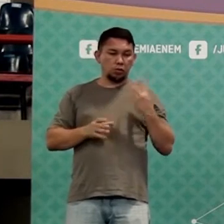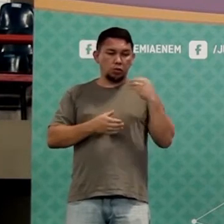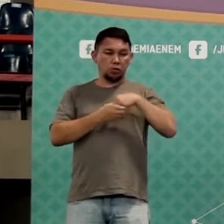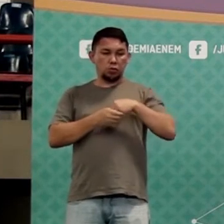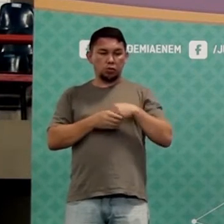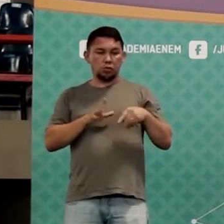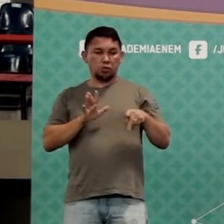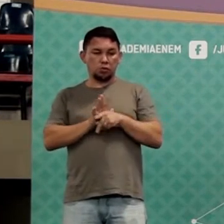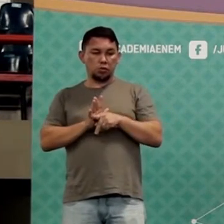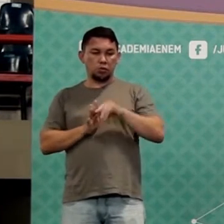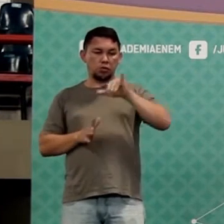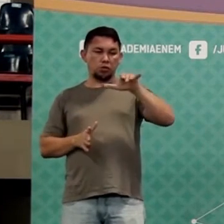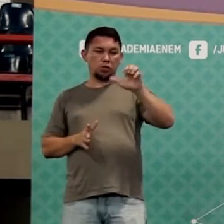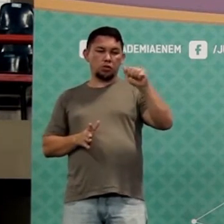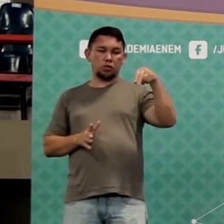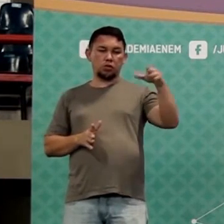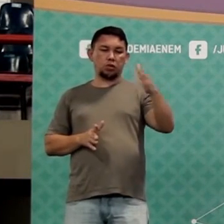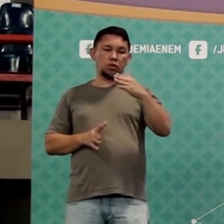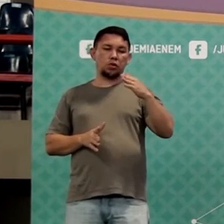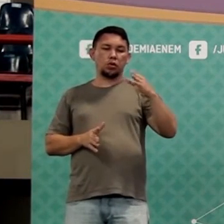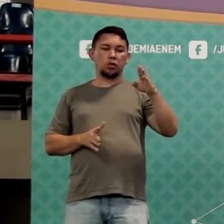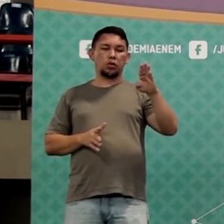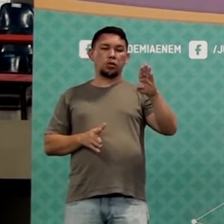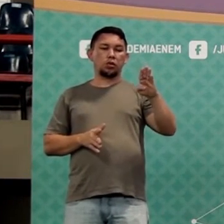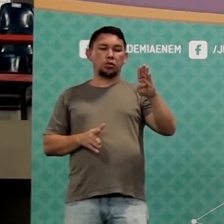isso. Tá certo? Beleza?